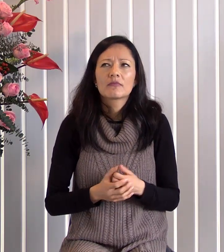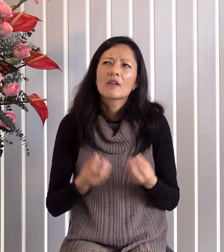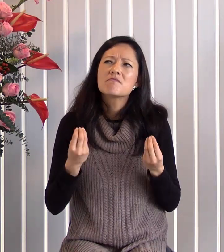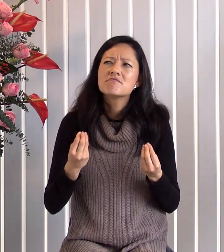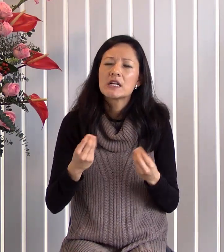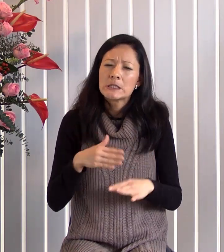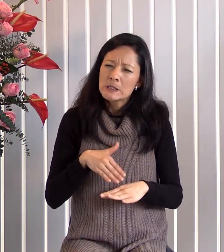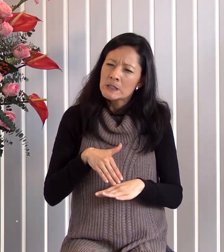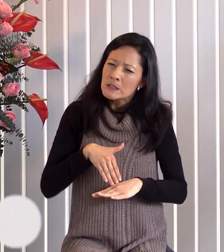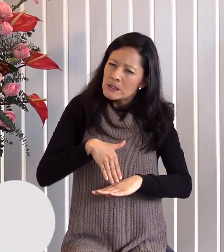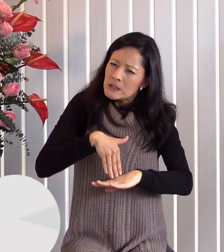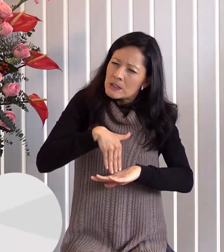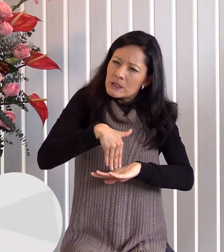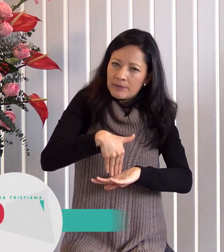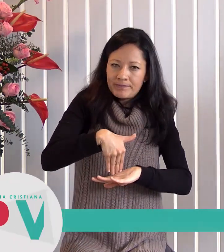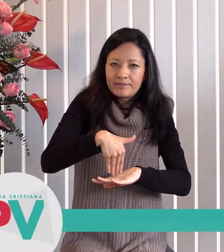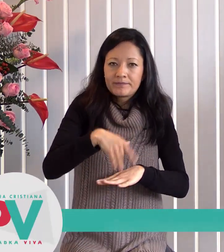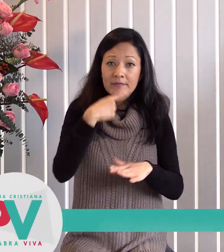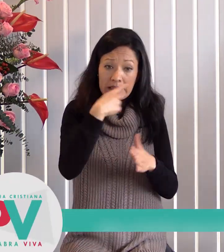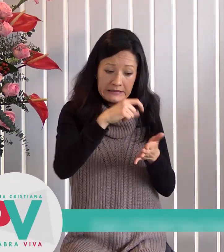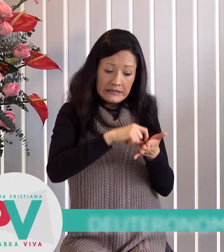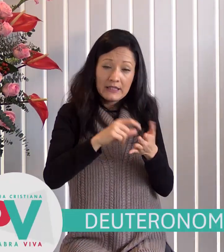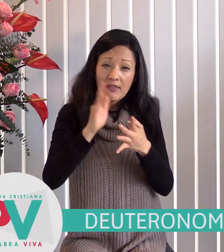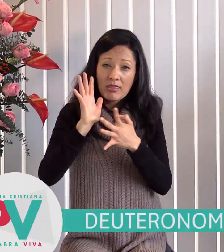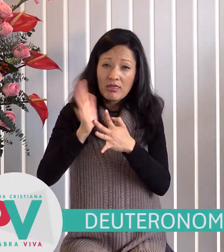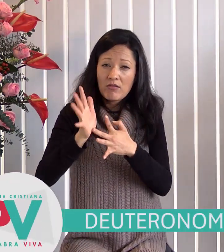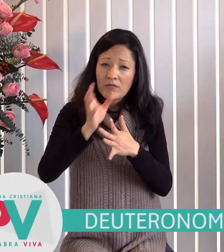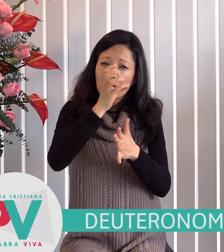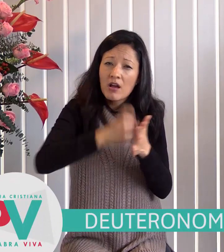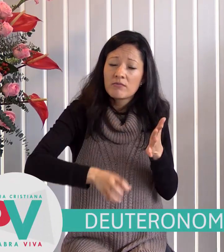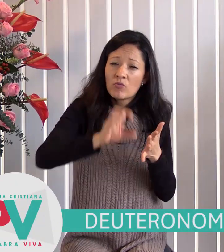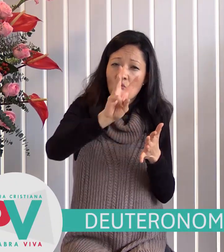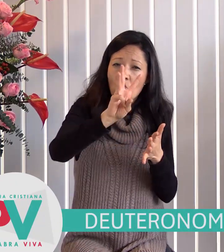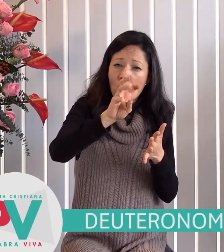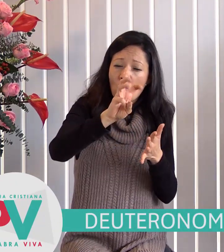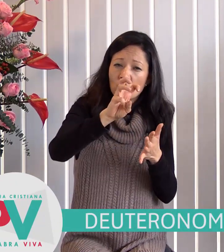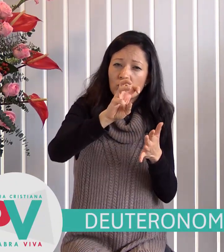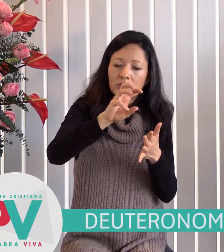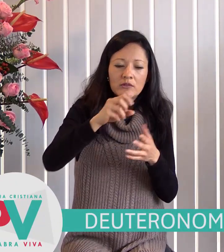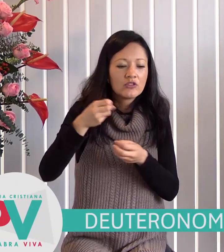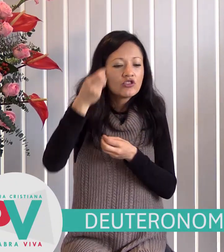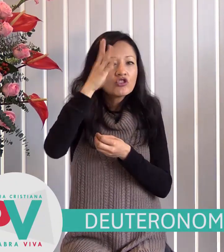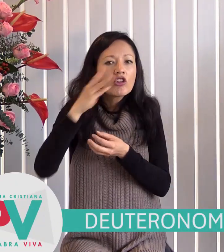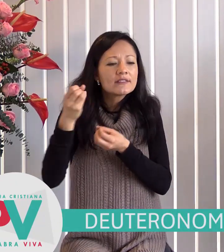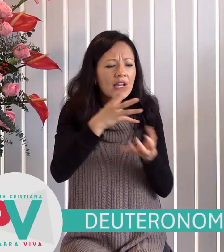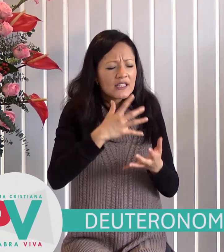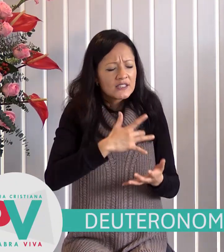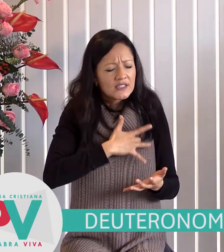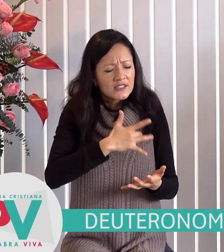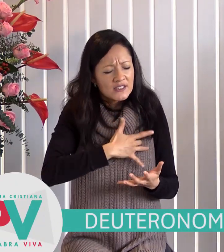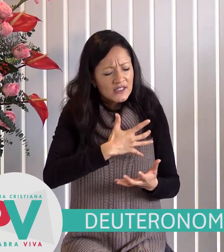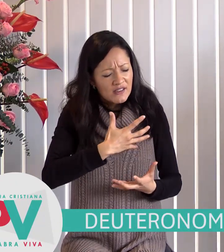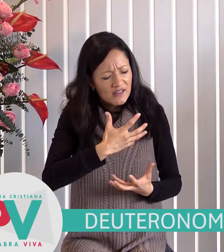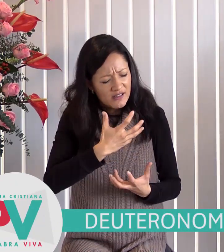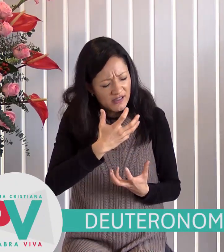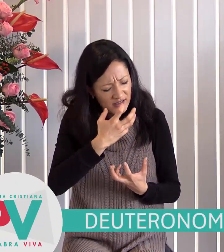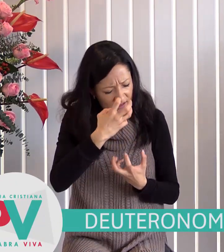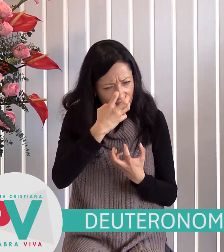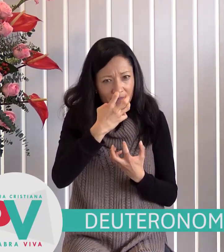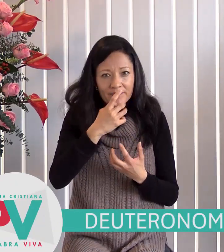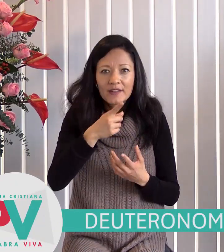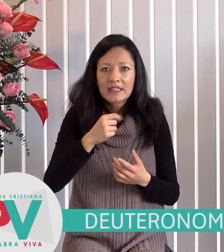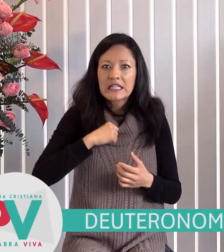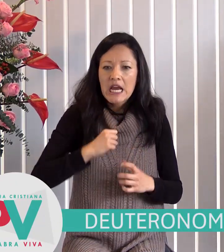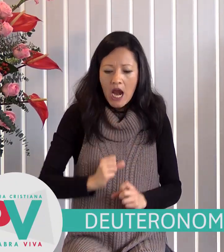para resistir. Dice ahí en Deuteronomio capítulo 8, te afligió, versículo 3, te hizo